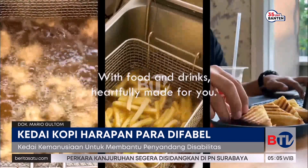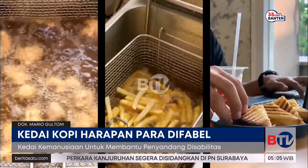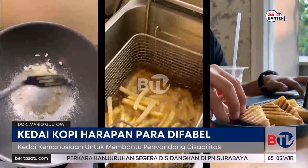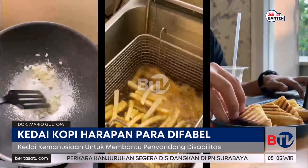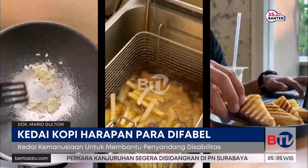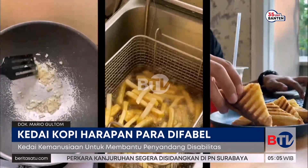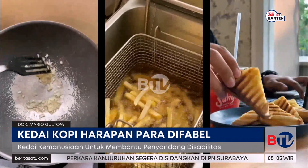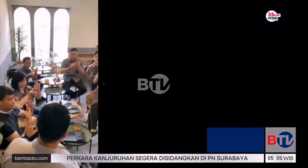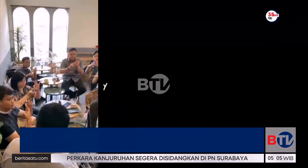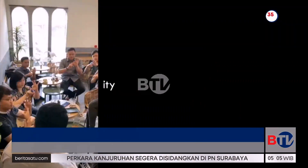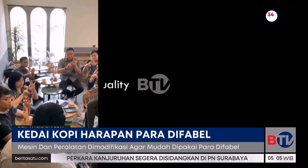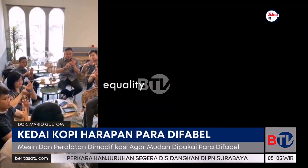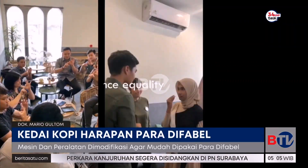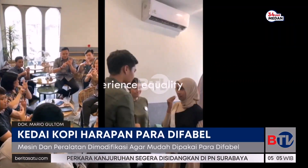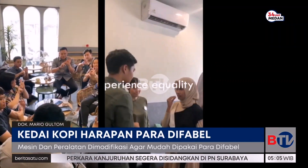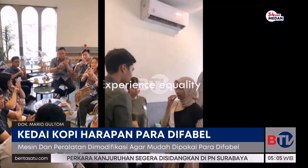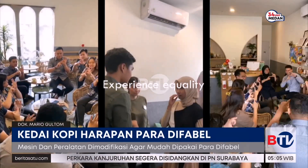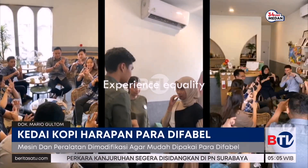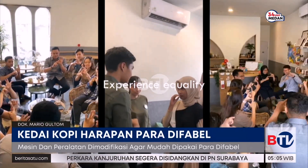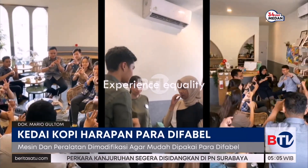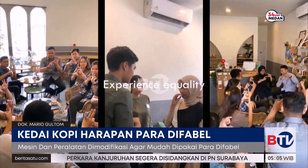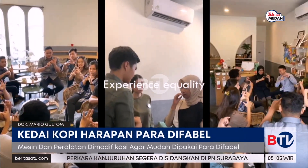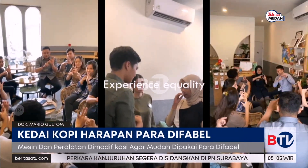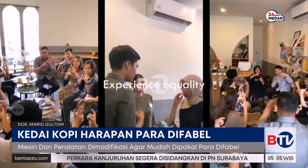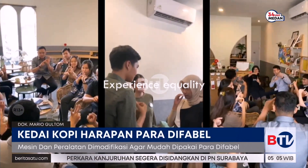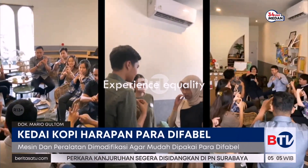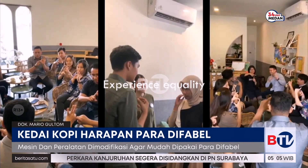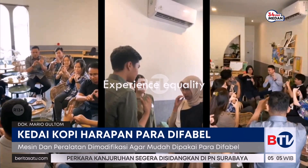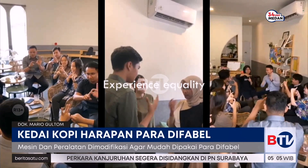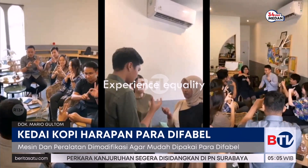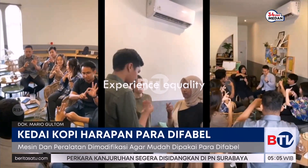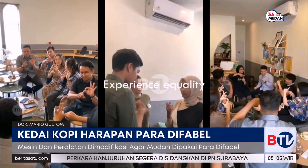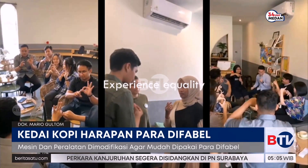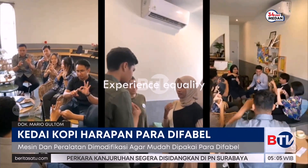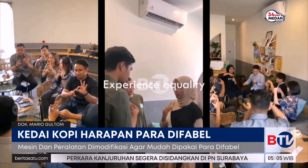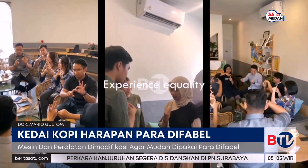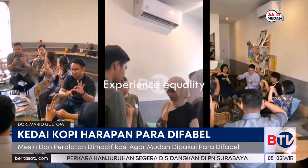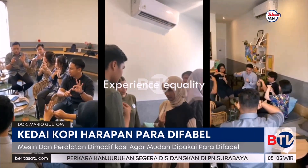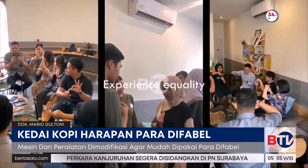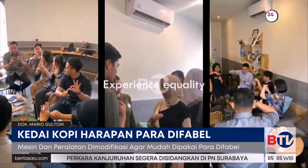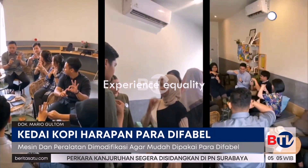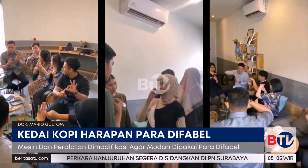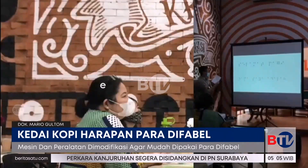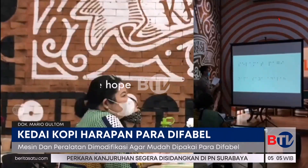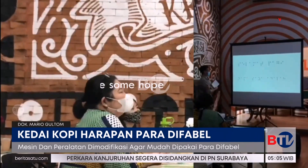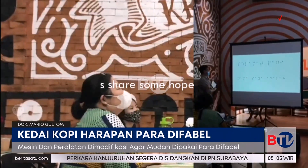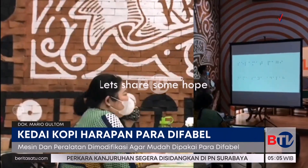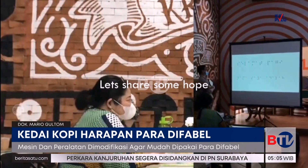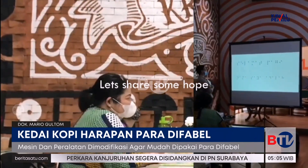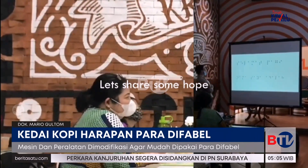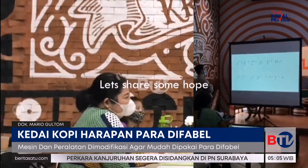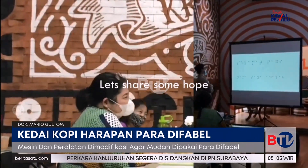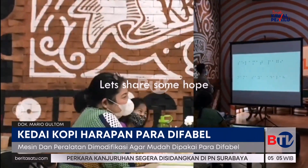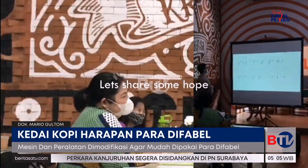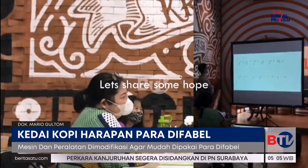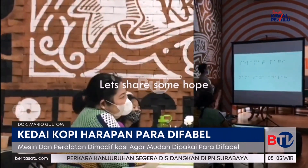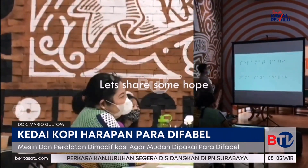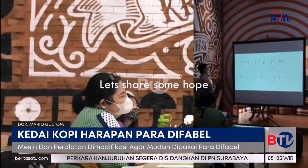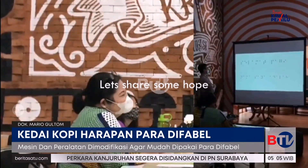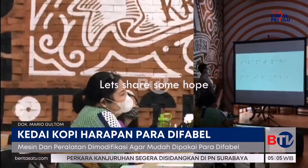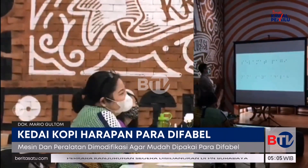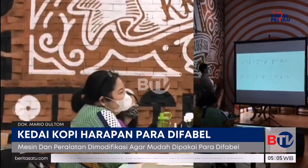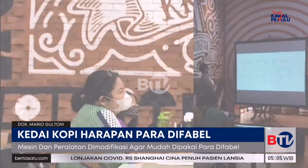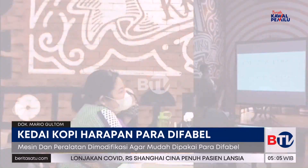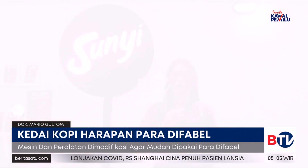Mesin dan peralatannya juga dimodifikasi agar mudah digunakan karyawan penyandang disabilitas. Tak sekedar berbelanja